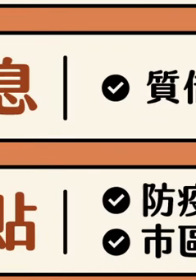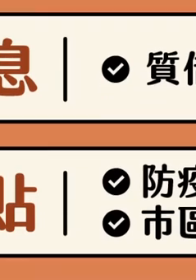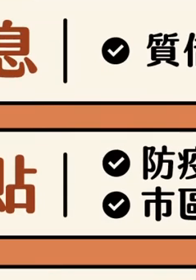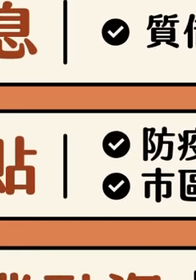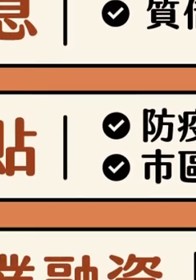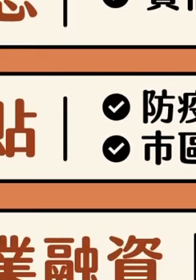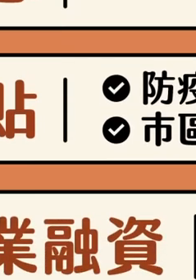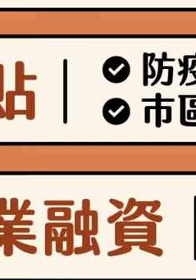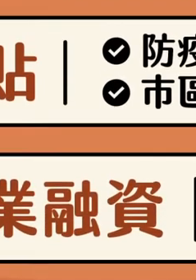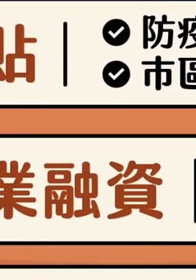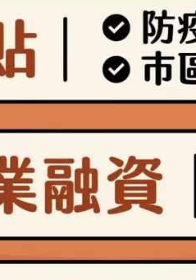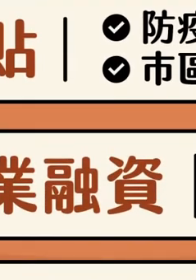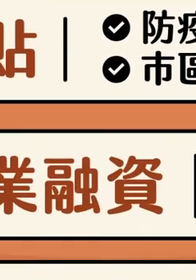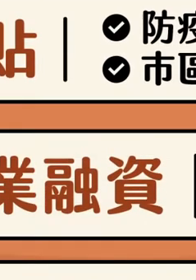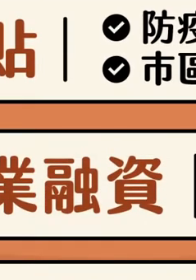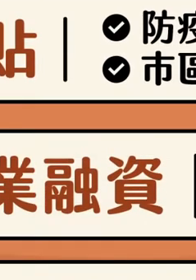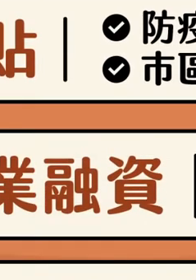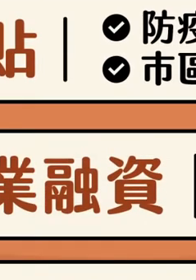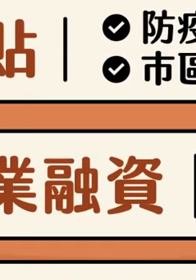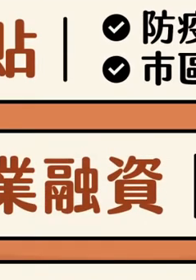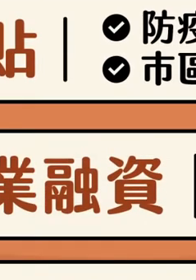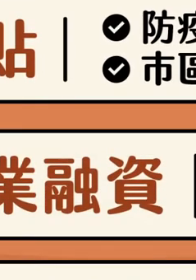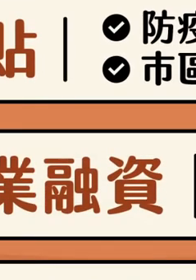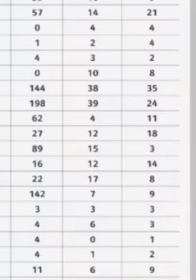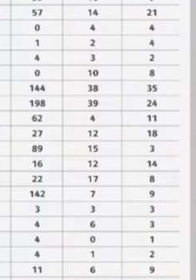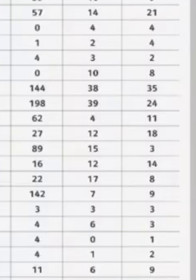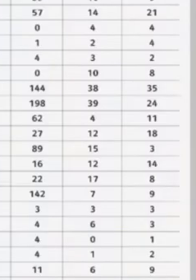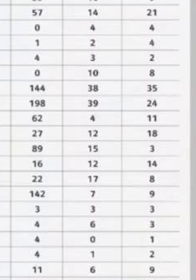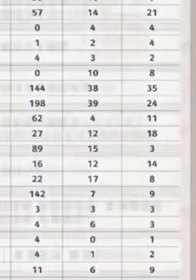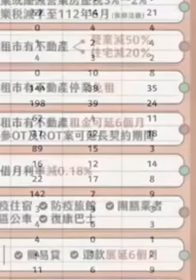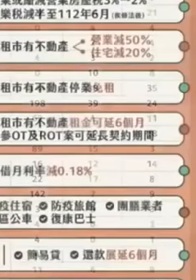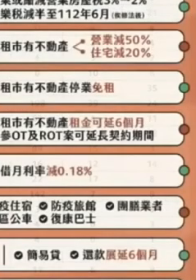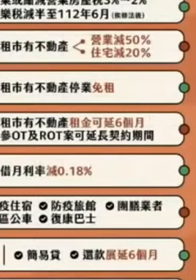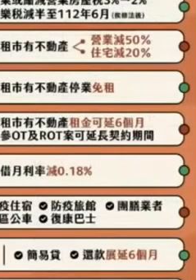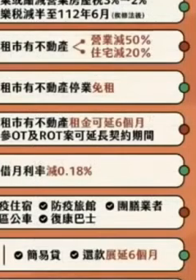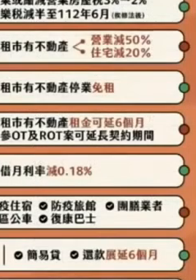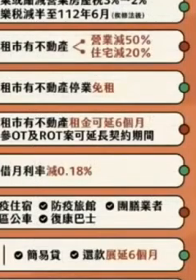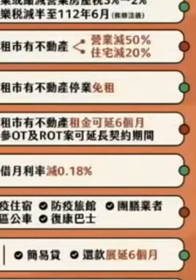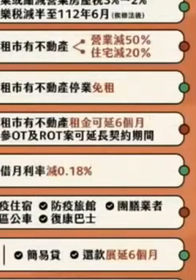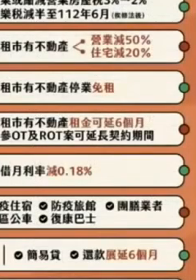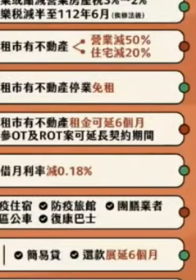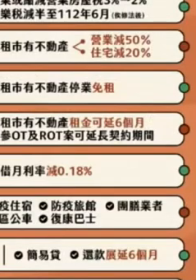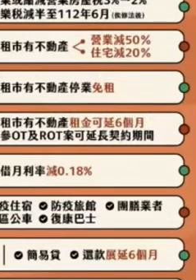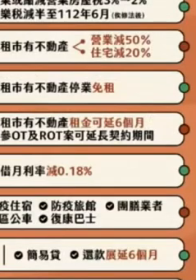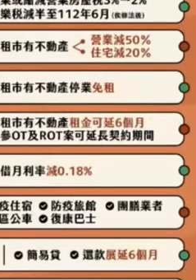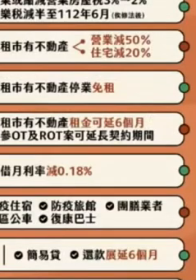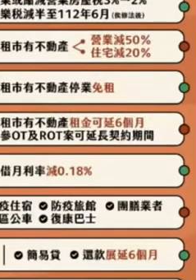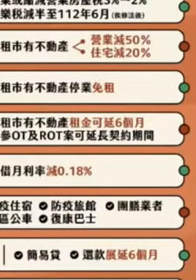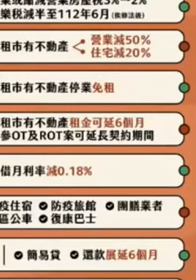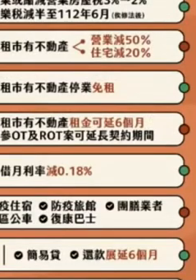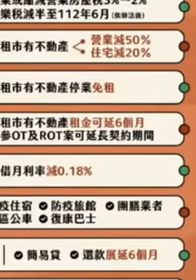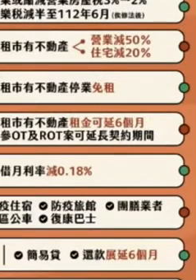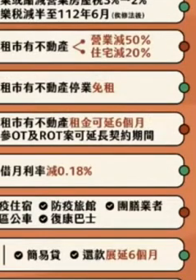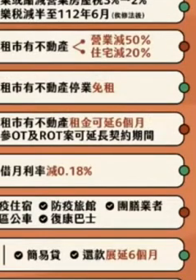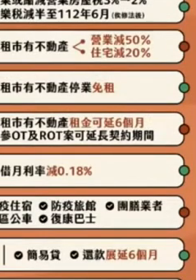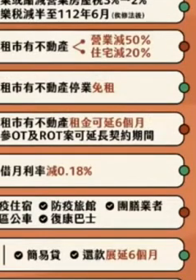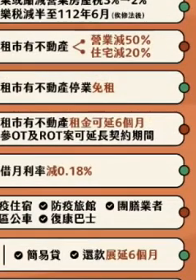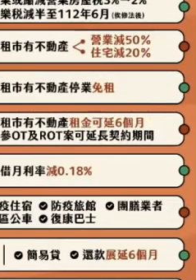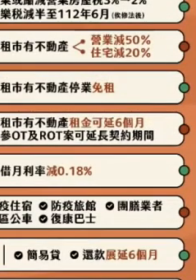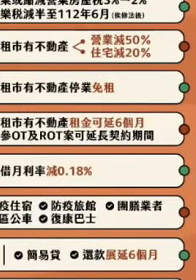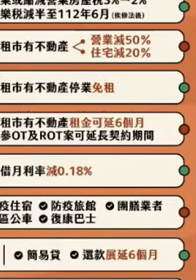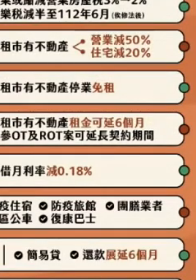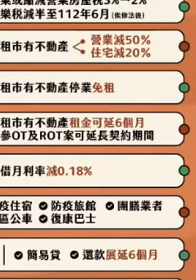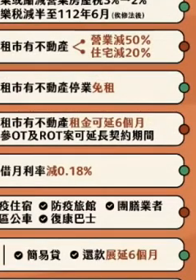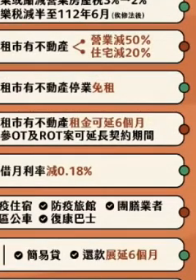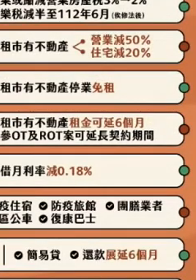关。 不过是这样的哦，因为在2020跟2021呢，已经有两次的这个纾困的经验了，